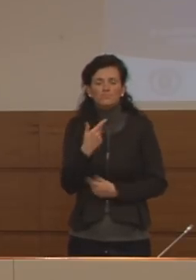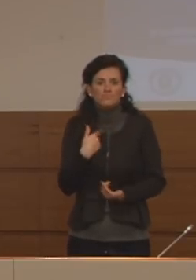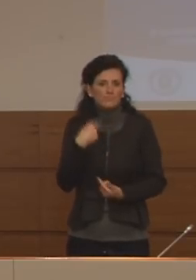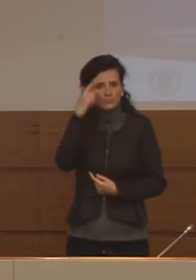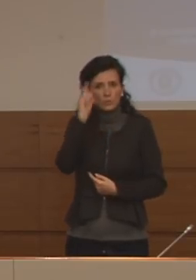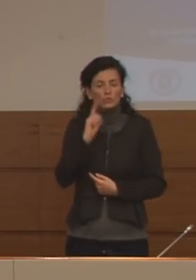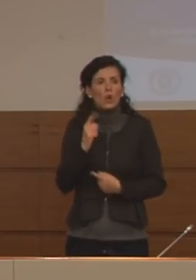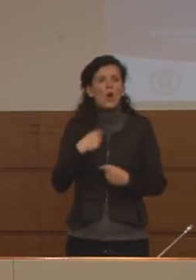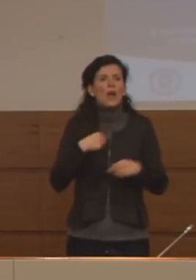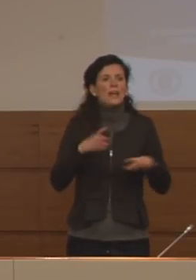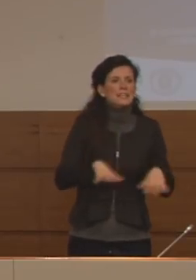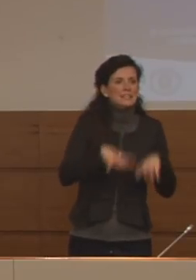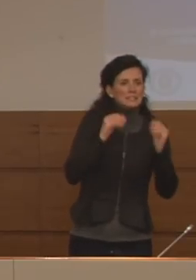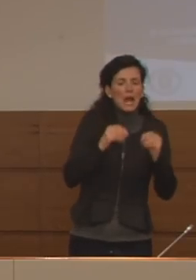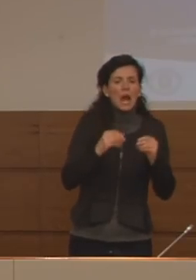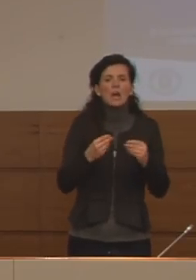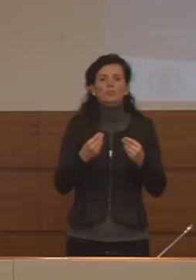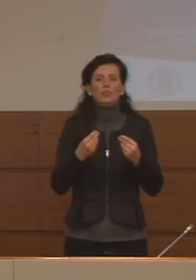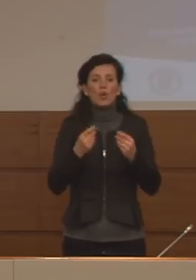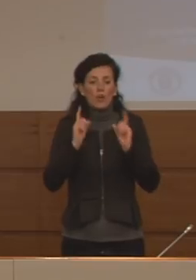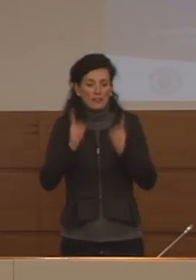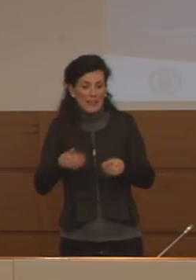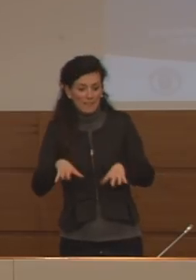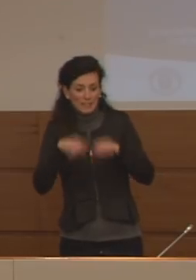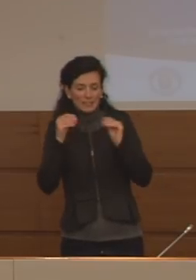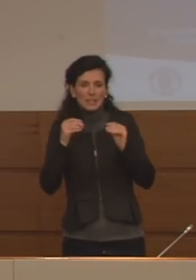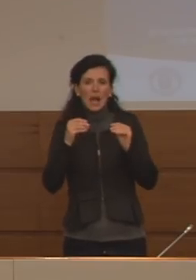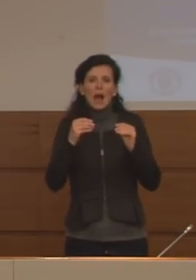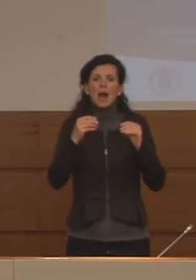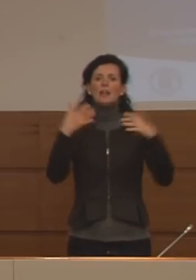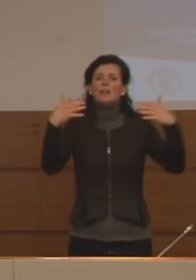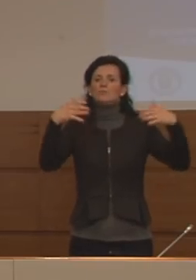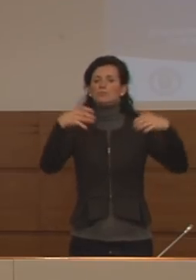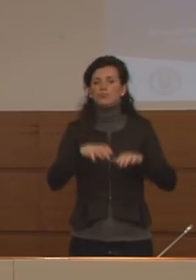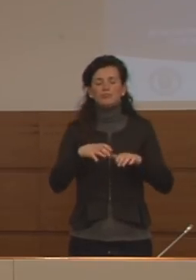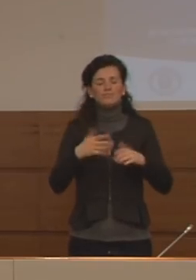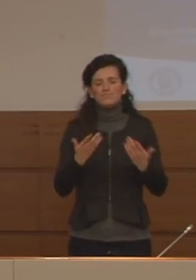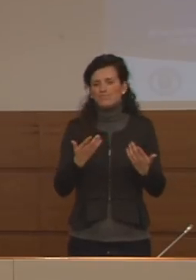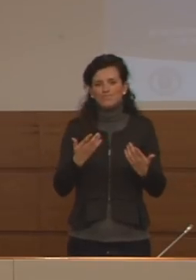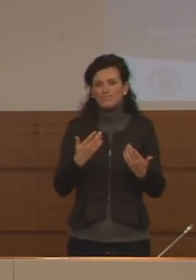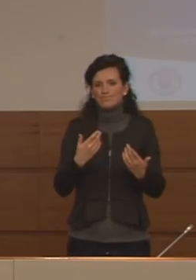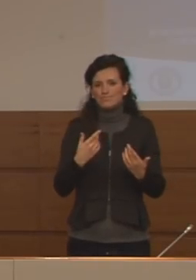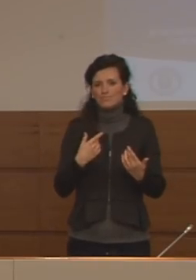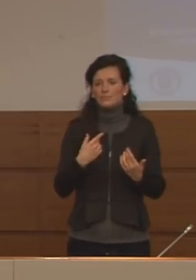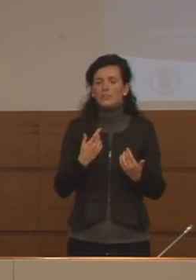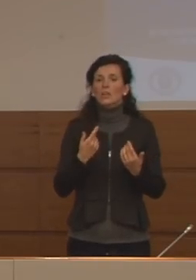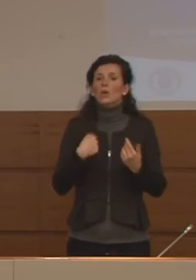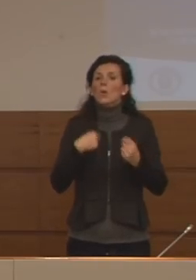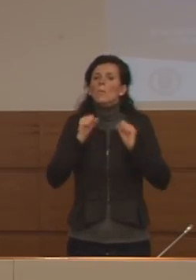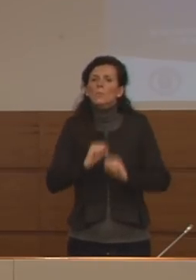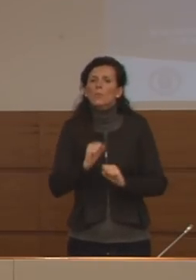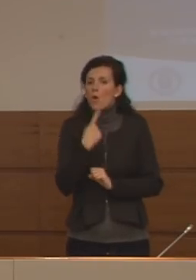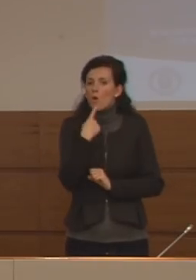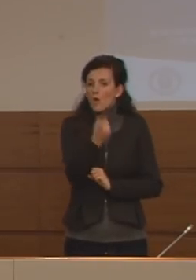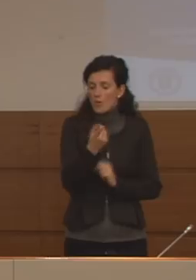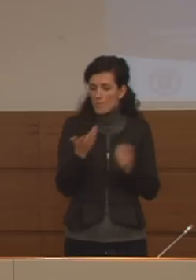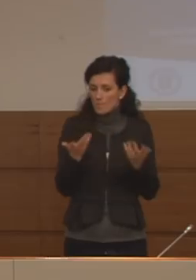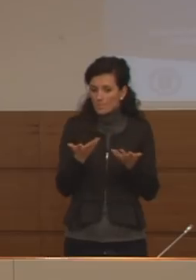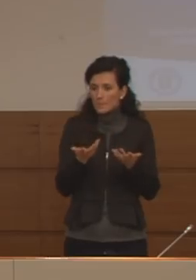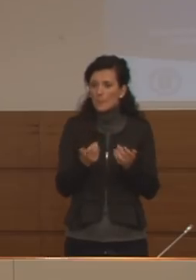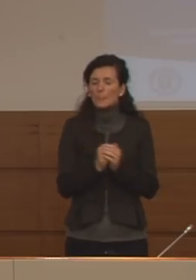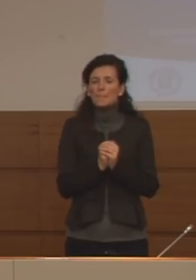quando inizierà la decrescita alla parte decrescente quello che posso però dire è